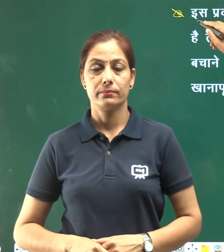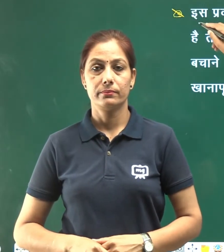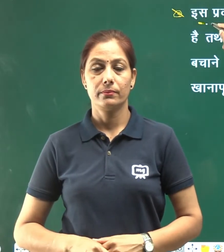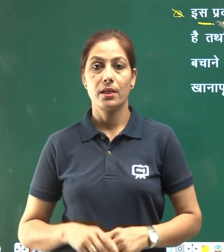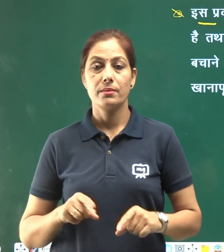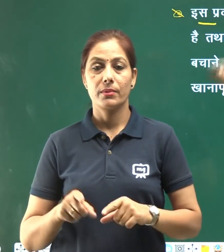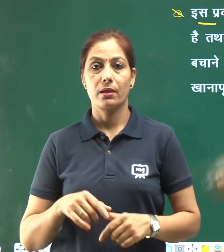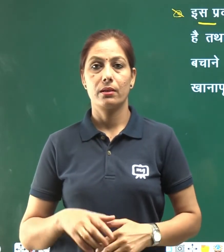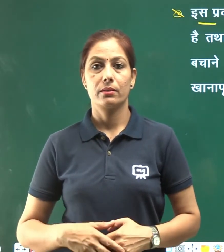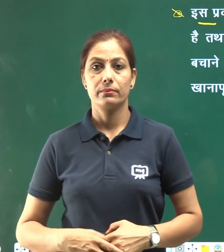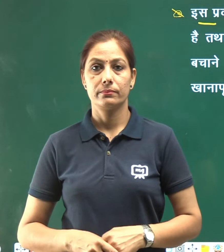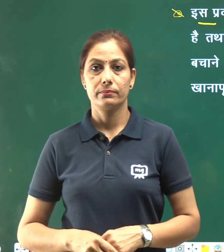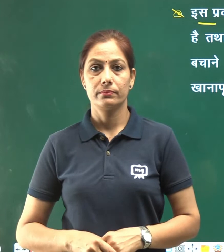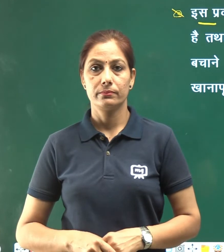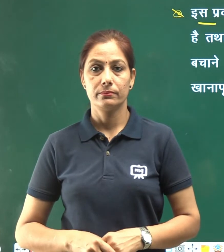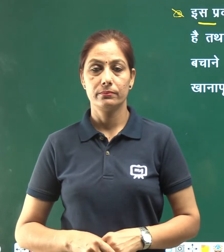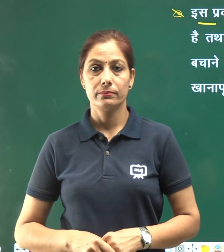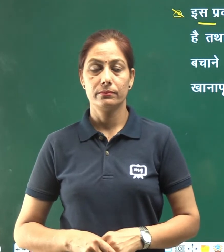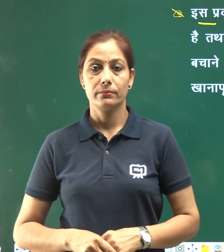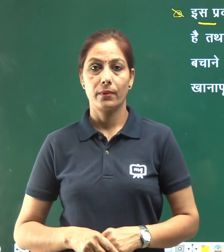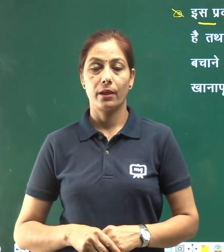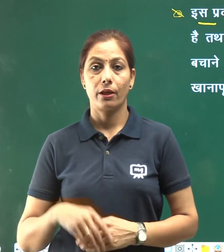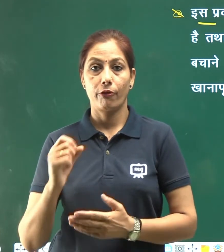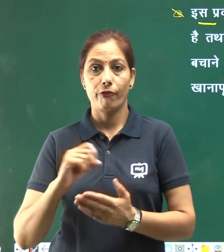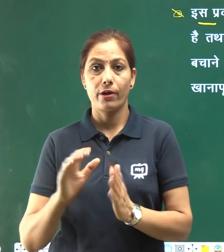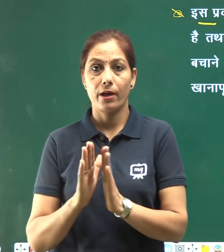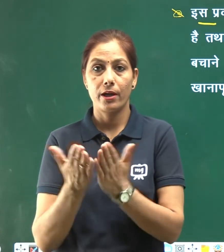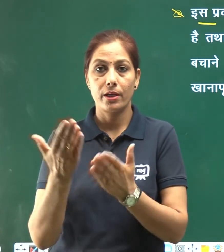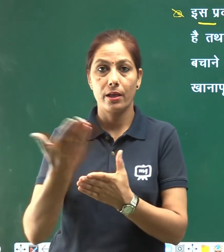इस प्रकार फाइल चलती रहती है